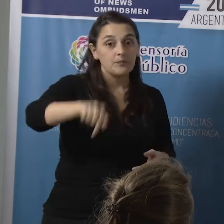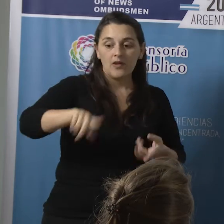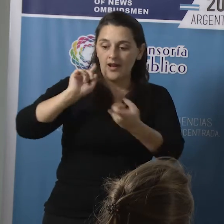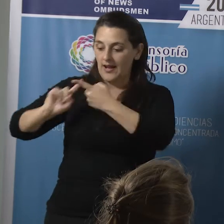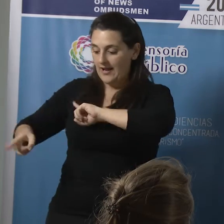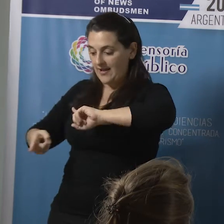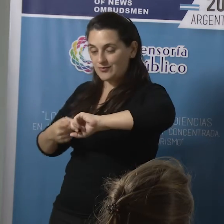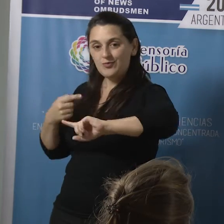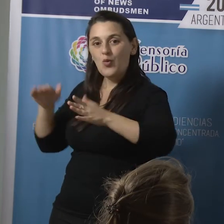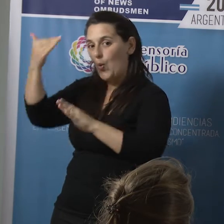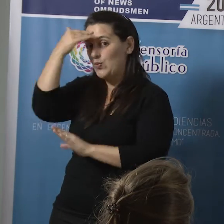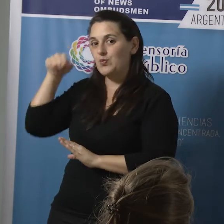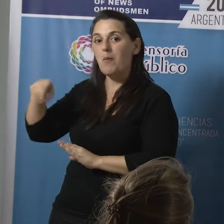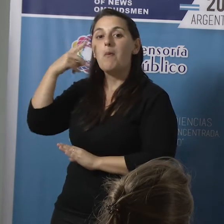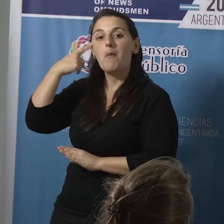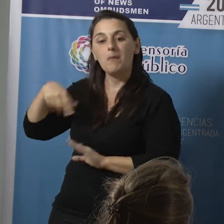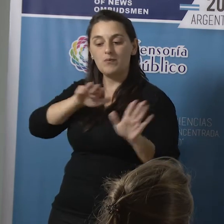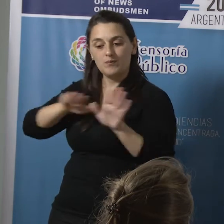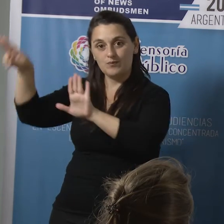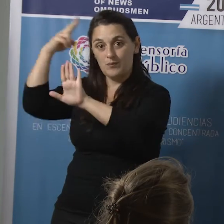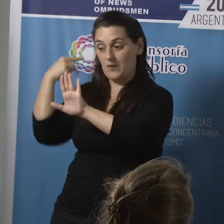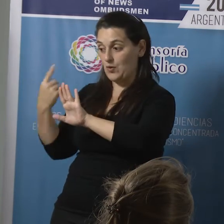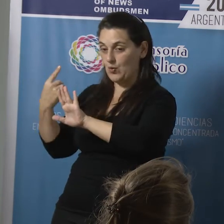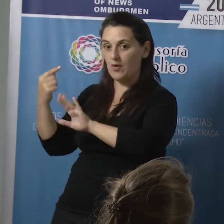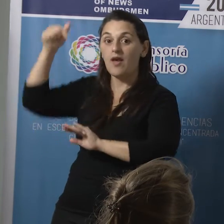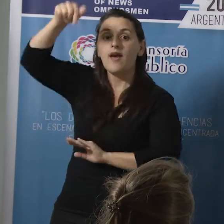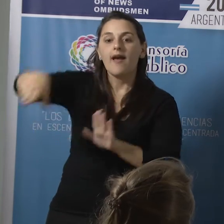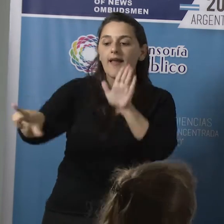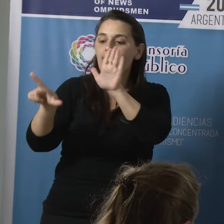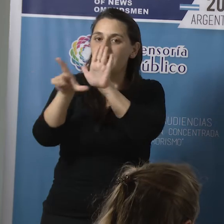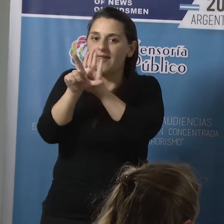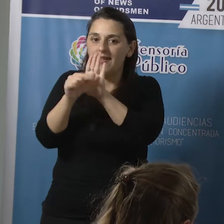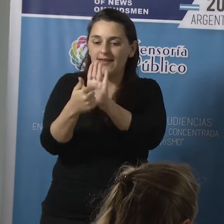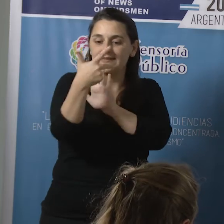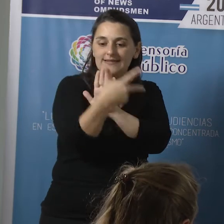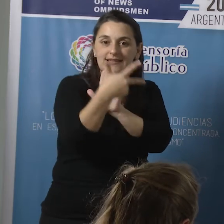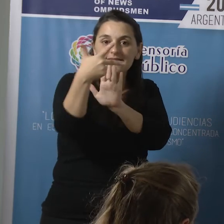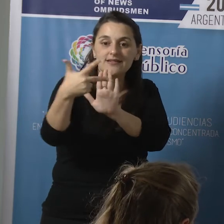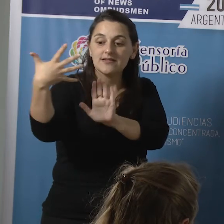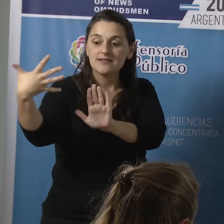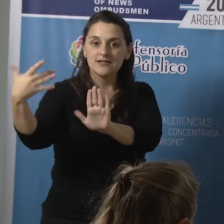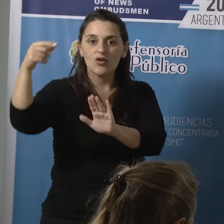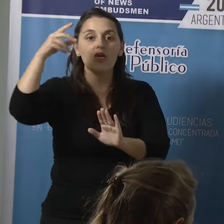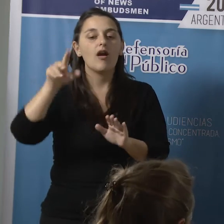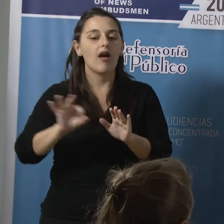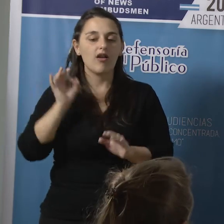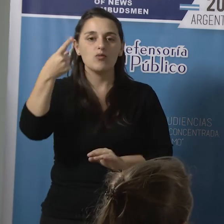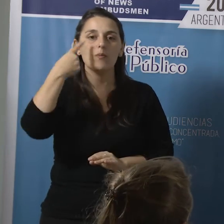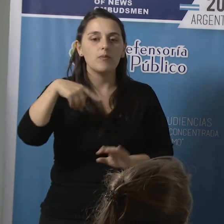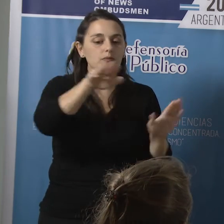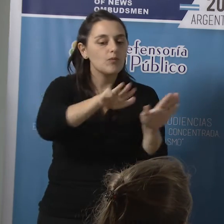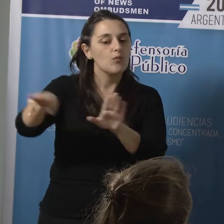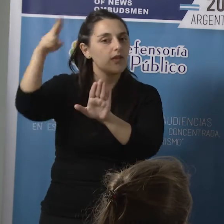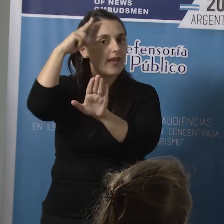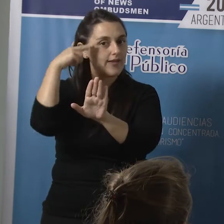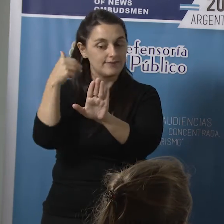de 1991, se expide la Ley 335 de 1996, ley que